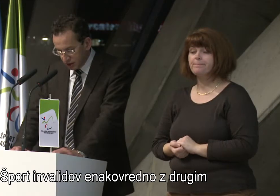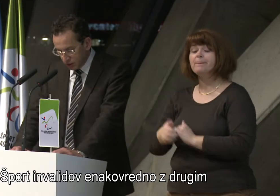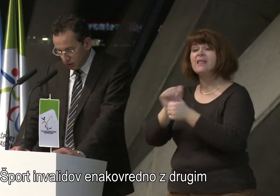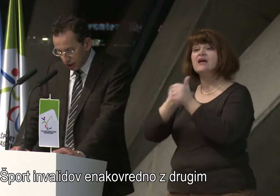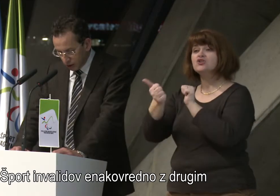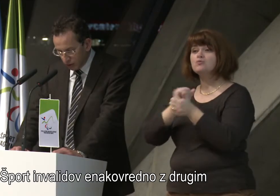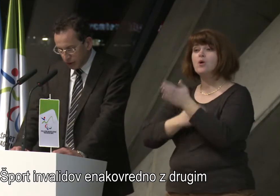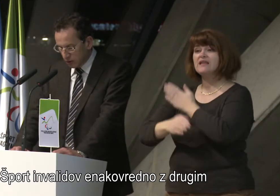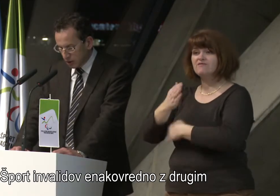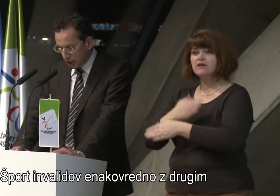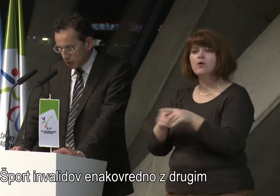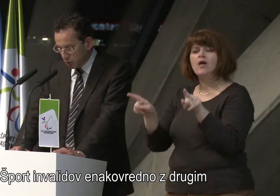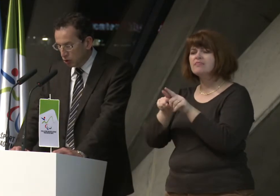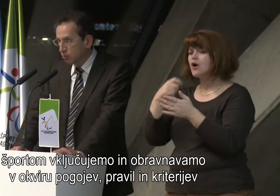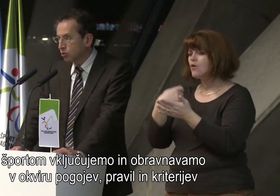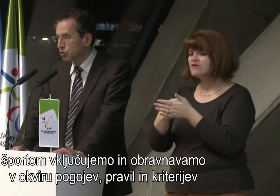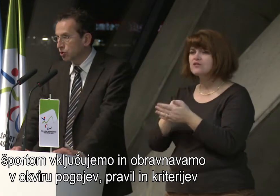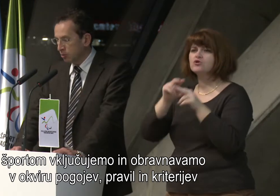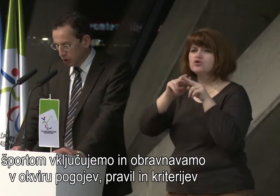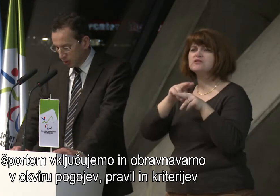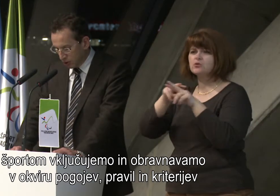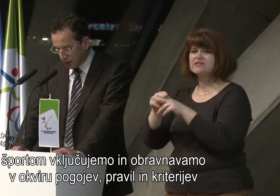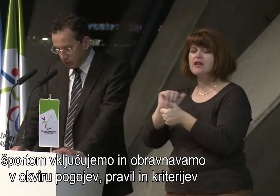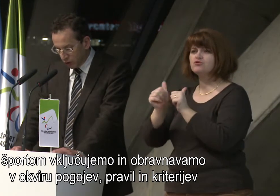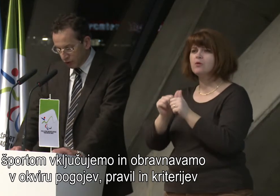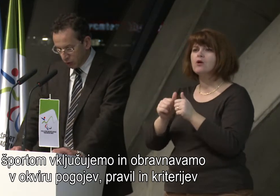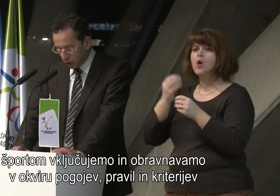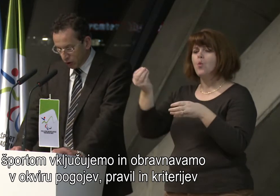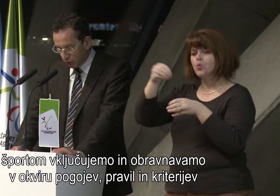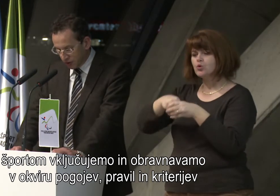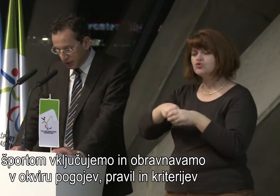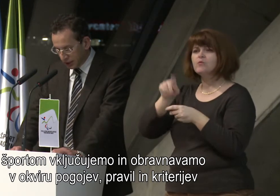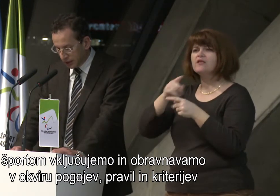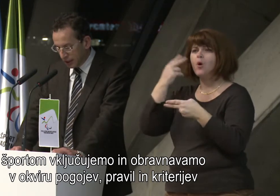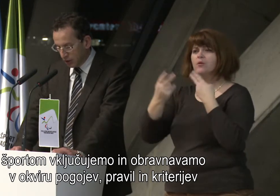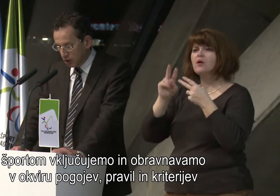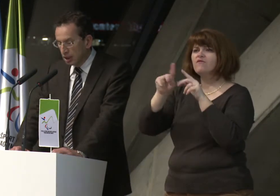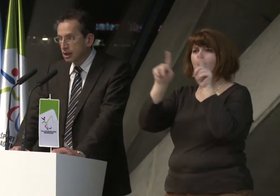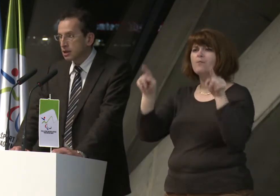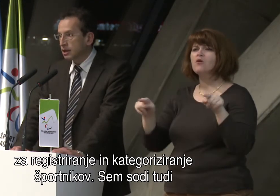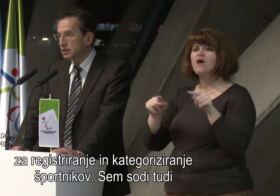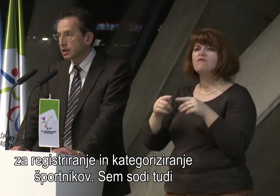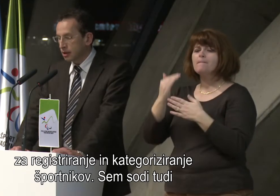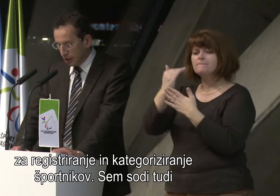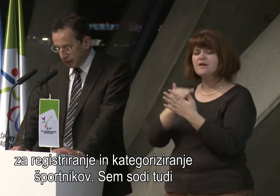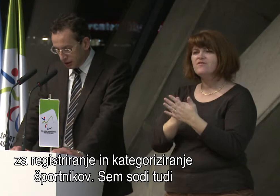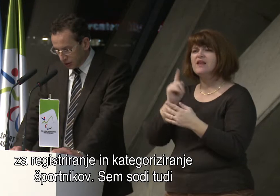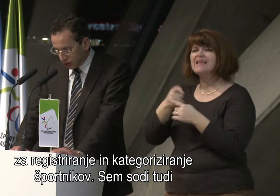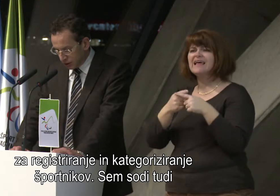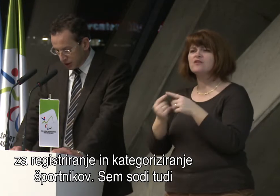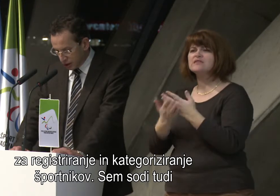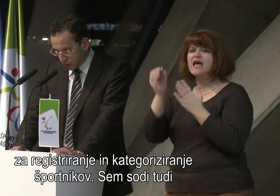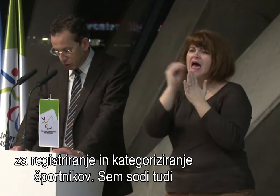Šport invalidov enakovredno z ostalim športom vključujemo in obravnavamo v okviru pogojev, pravil in kriterijev za registriranje